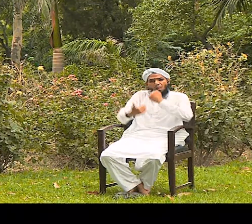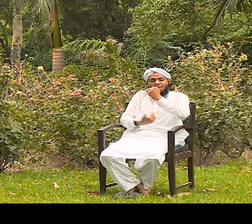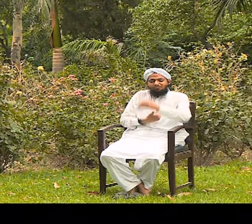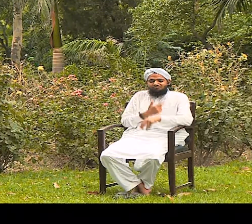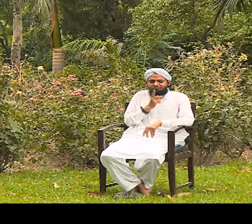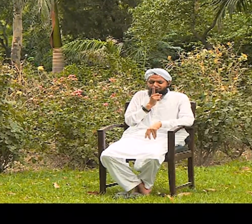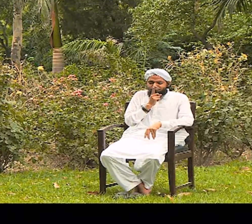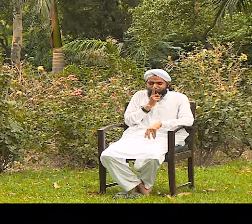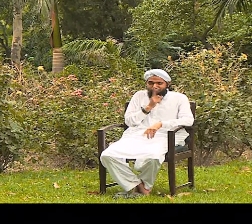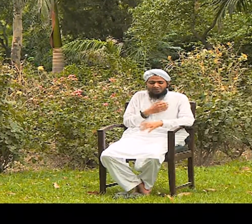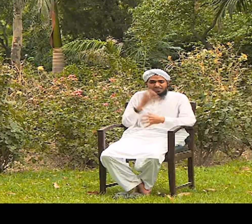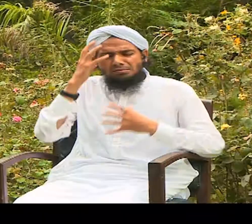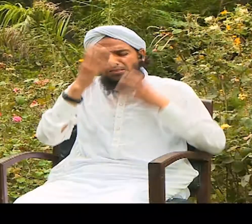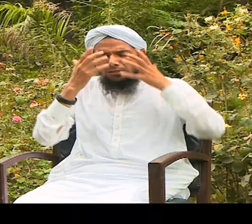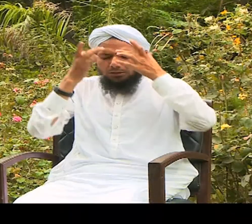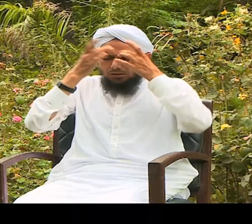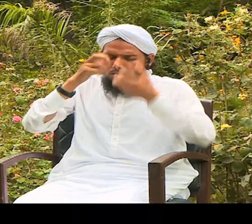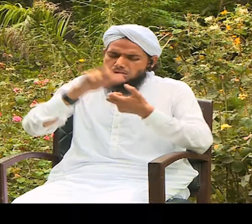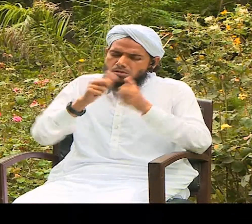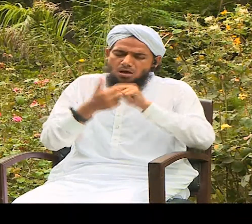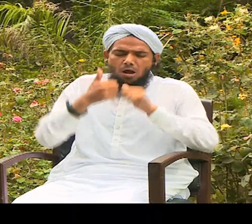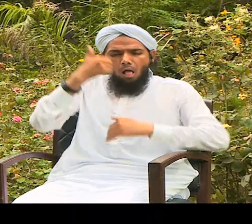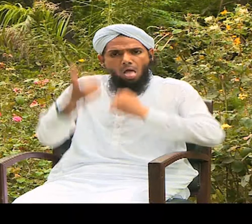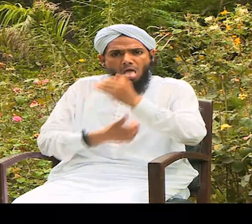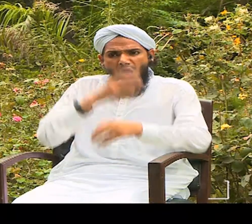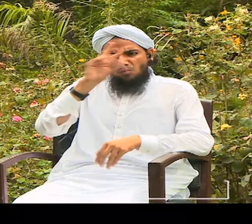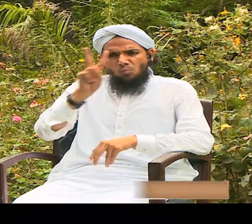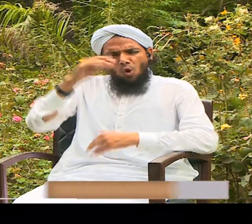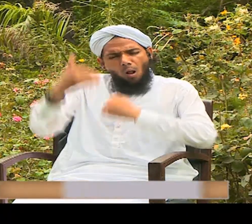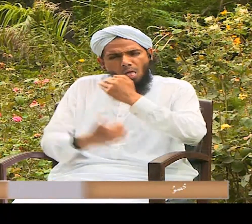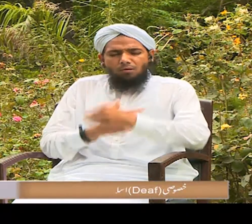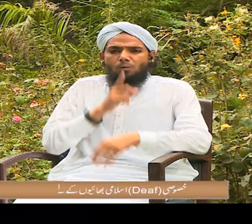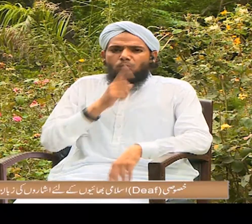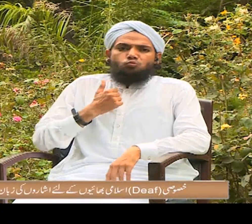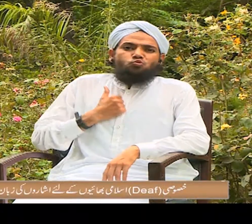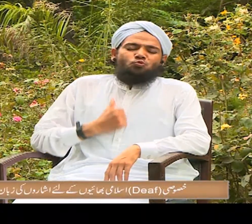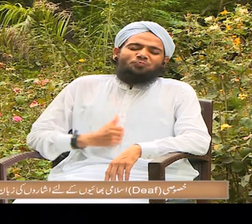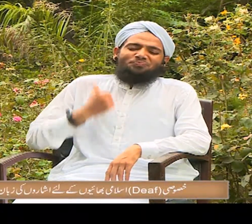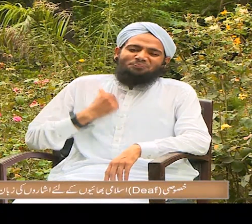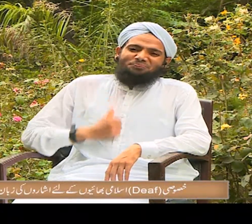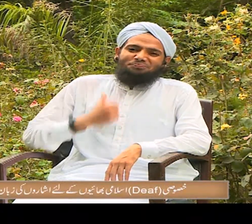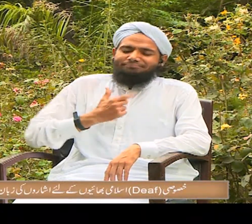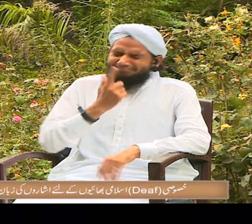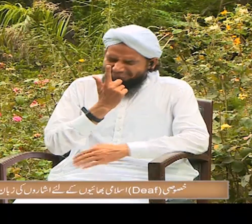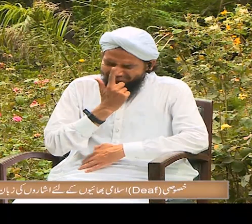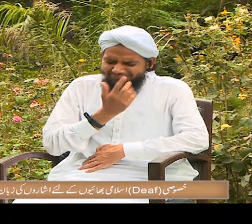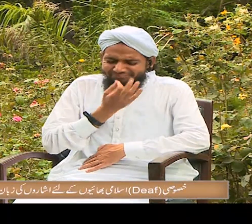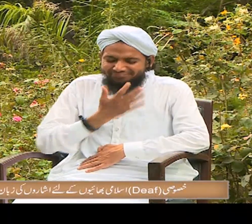جھگڑیں، بے شک پریشان کر کے رکھ دیں، مگر صبر صبر اور صبر ہی کرنا اور ان کی تعظیم